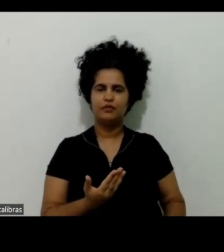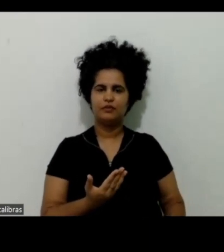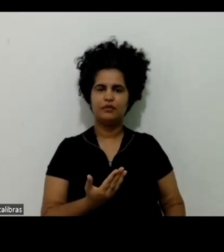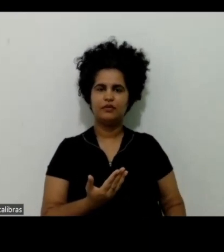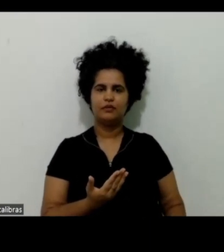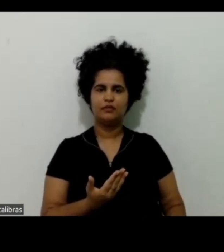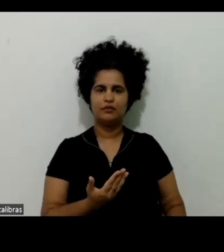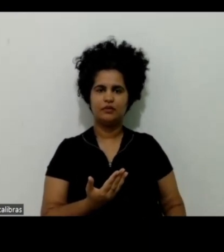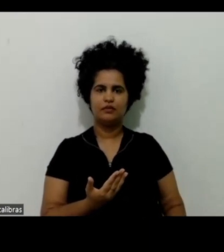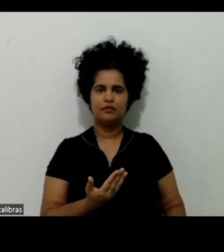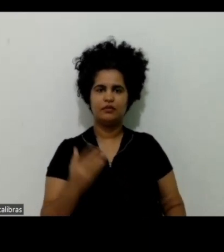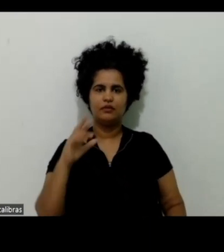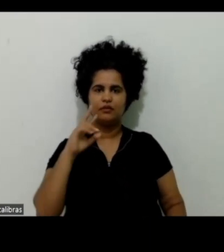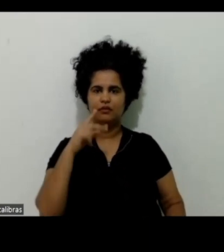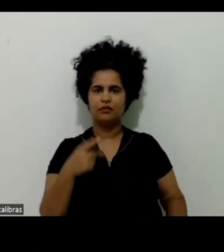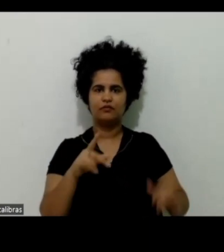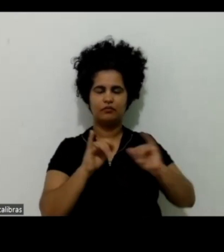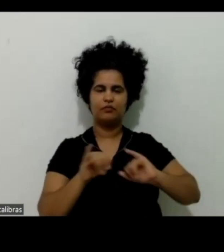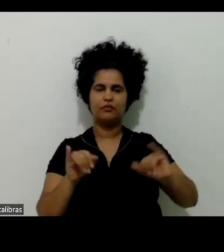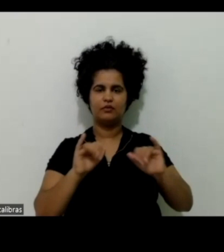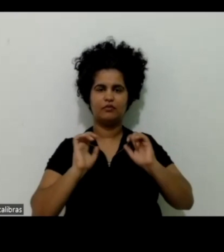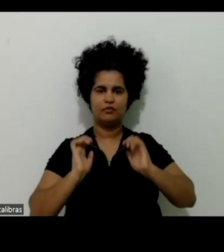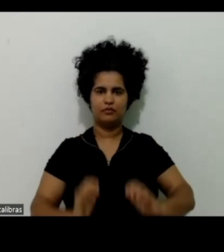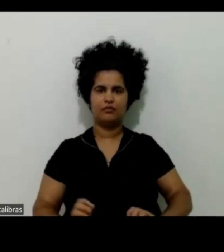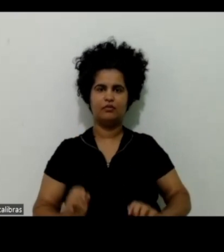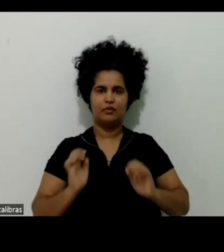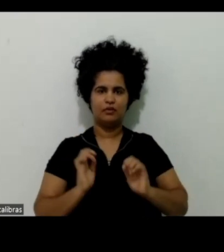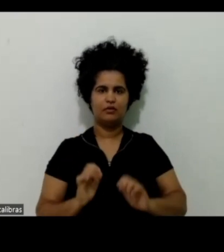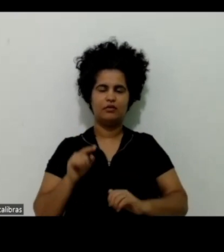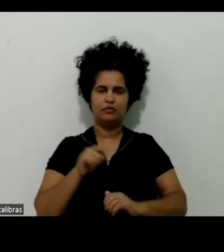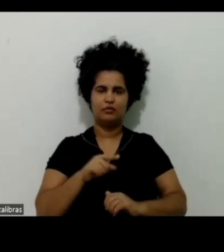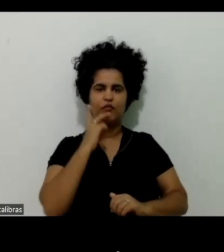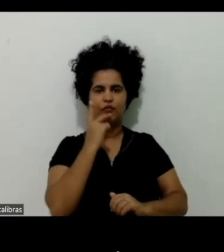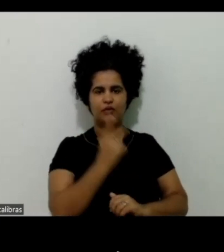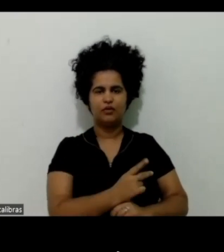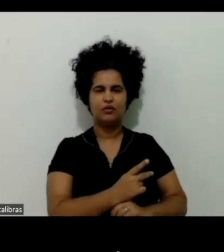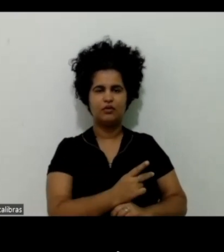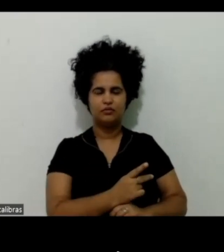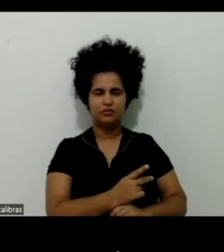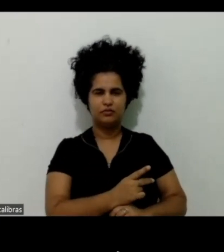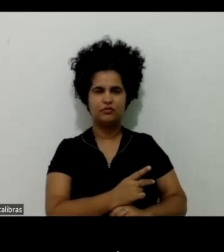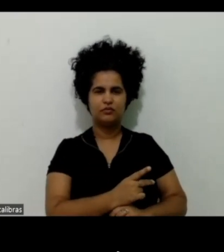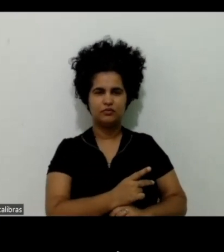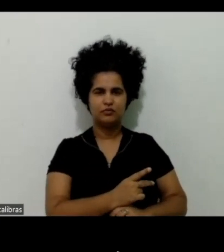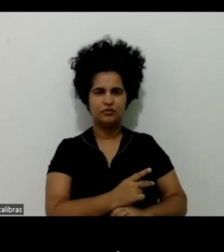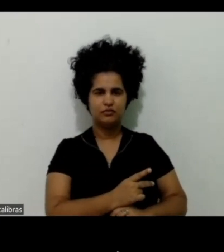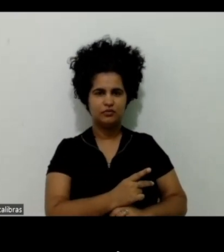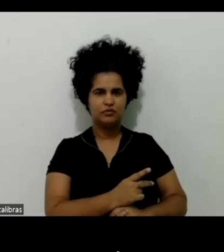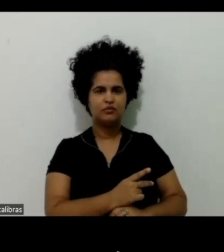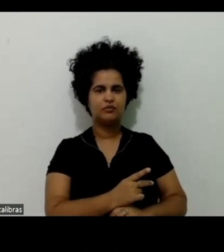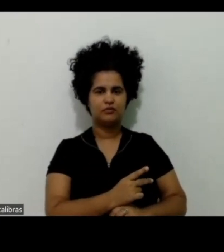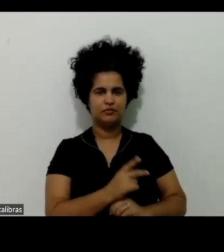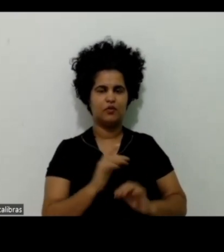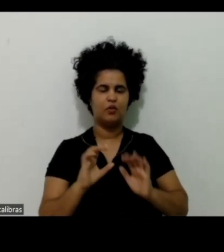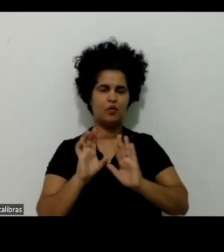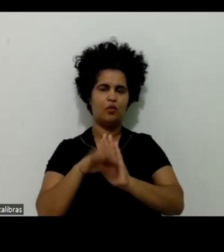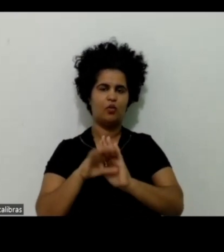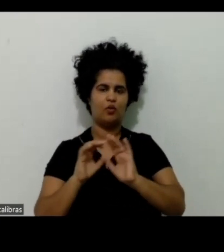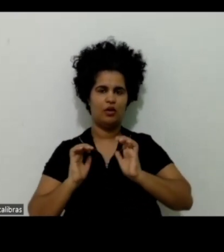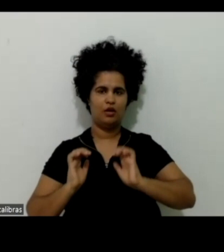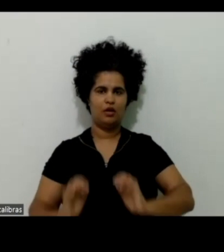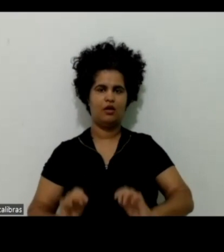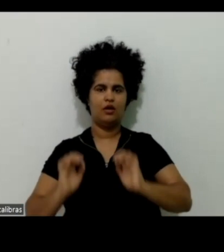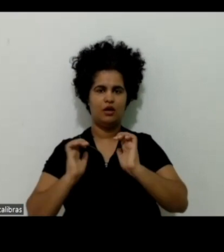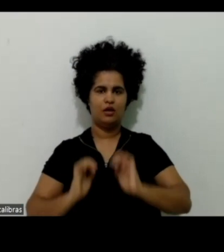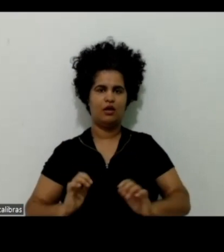evidencia, né, violação ética. É disso que a gente está falando. Por isso que a gente começou, destacamos os 30 anos do Código de Ética, né, e a necessidade de